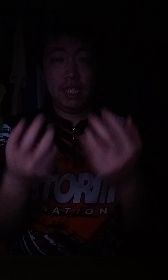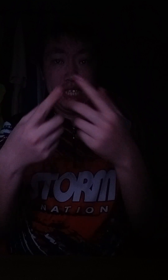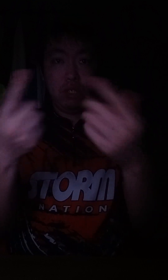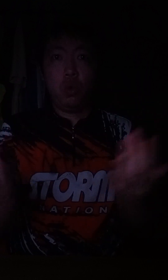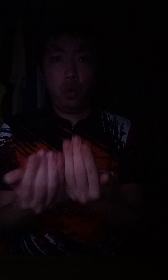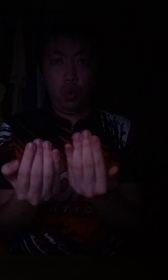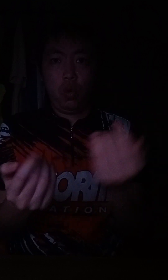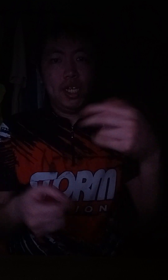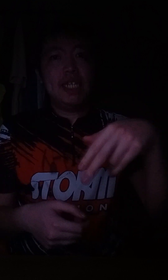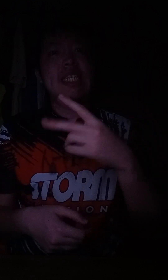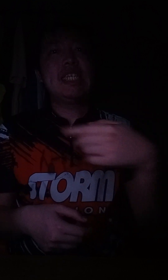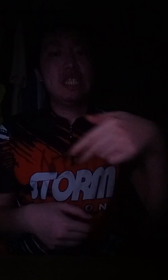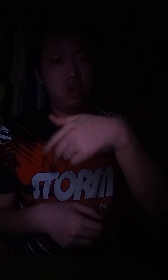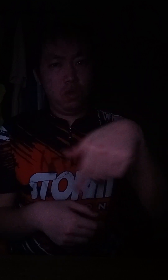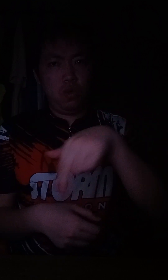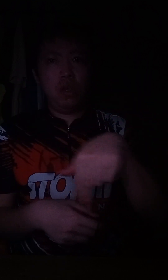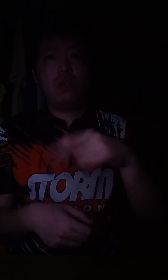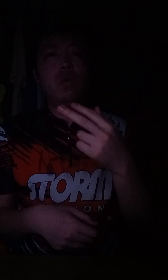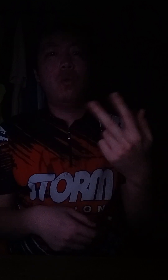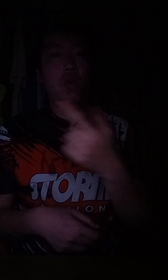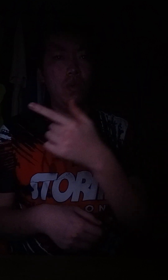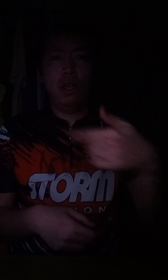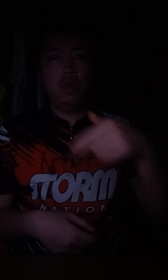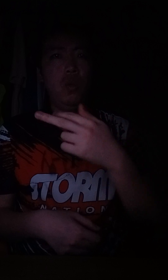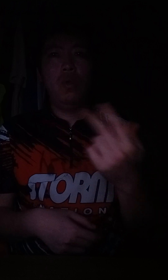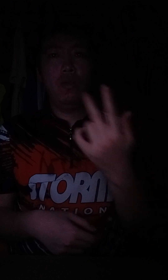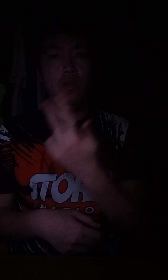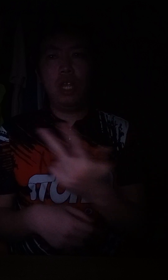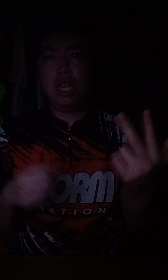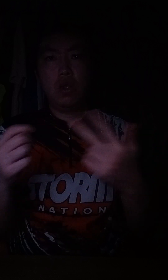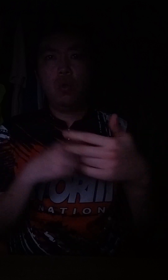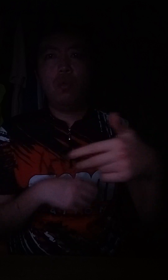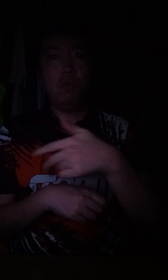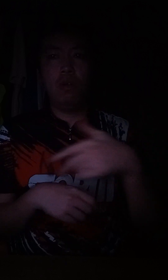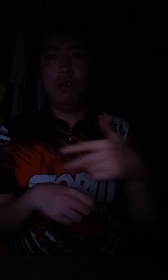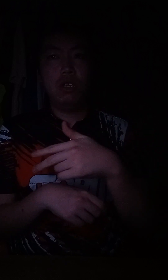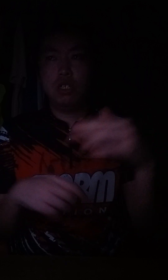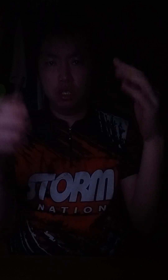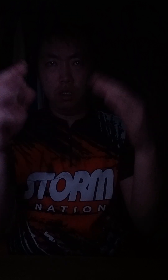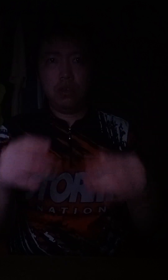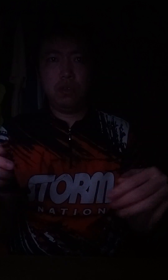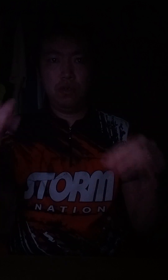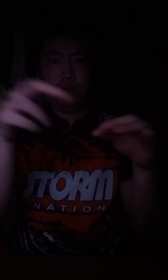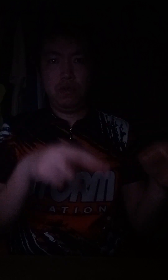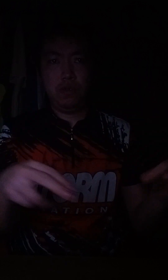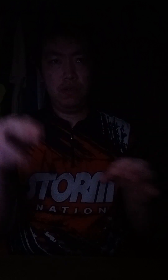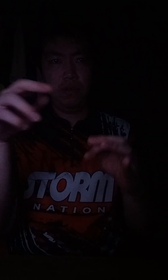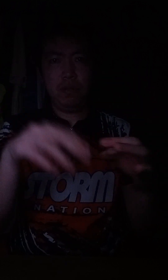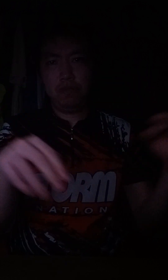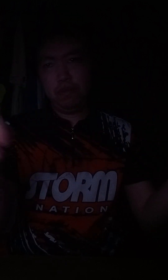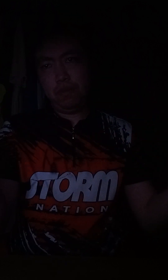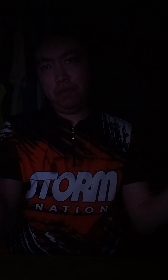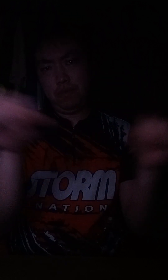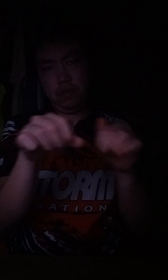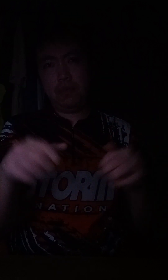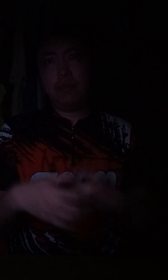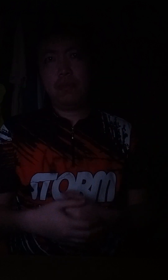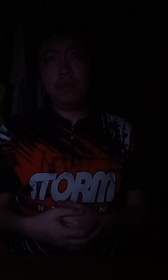도로에서 횡성에서 퇴근하던 업체 직원 30여 명을 태운 버스가 도로 경계석을 들이받았습니다.